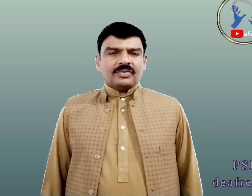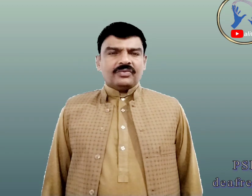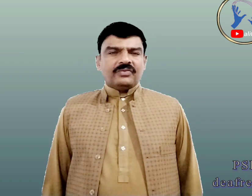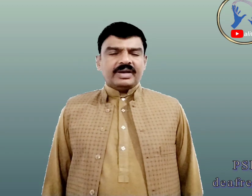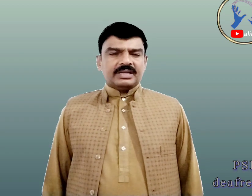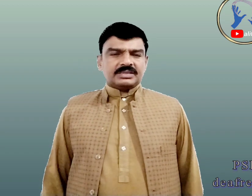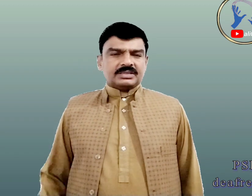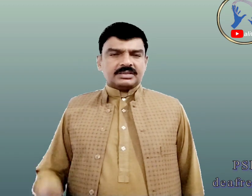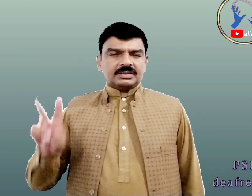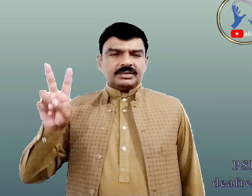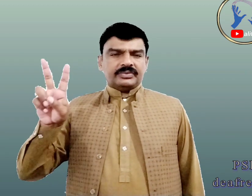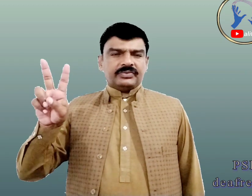वायरस,